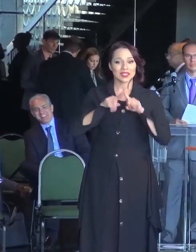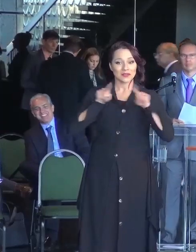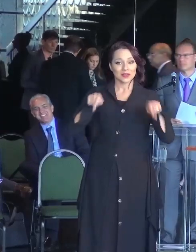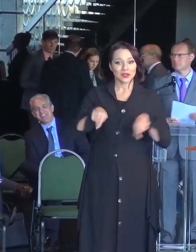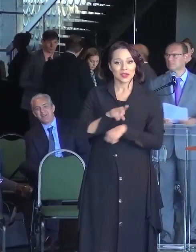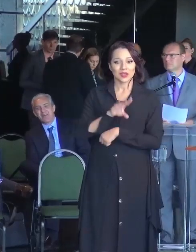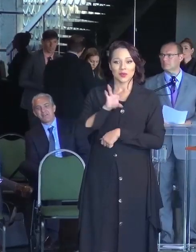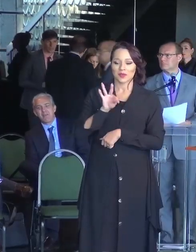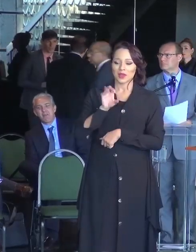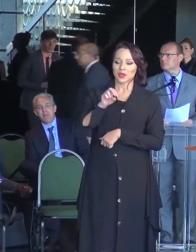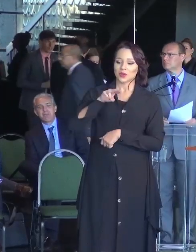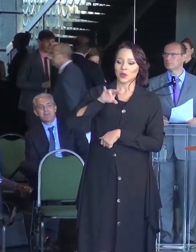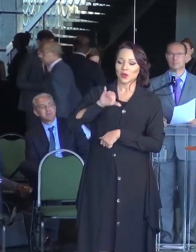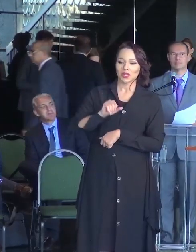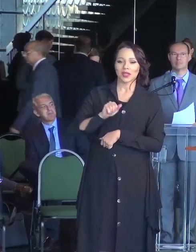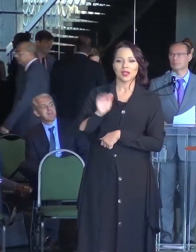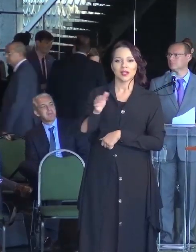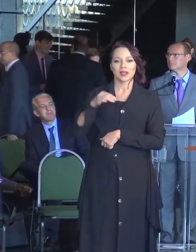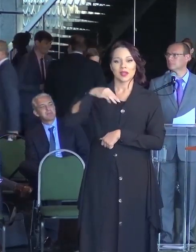a dona Tônia Maria